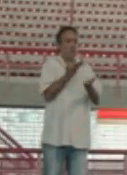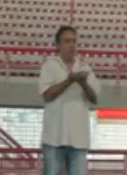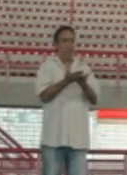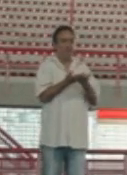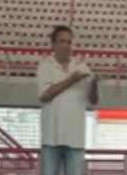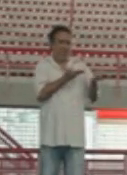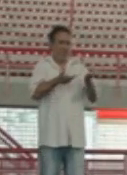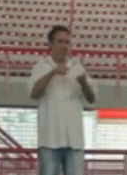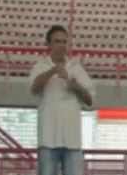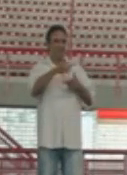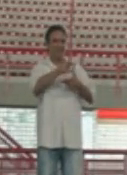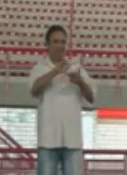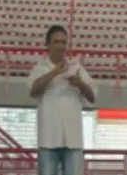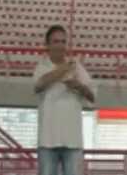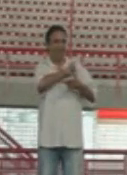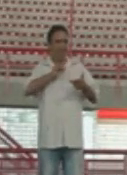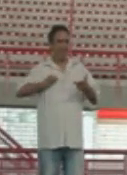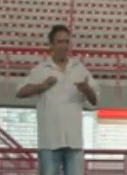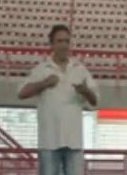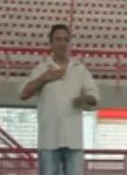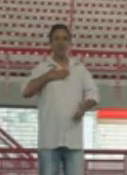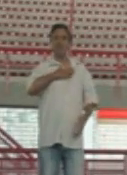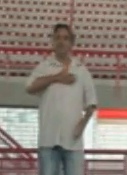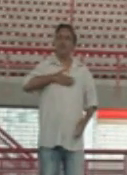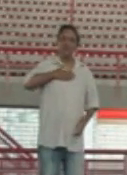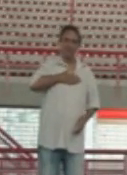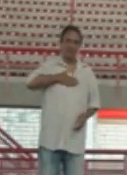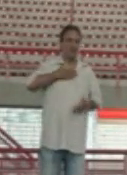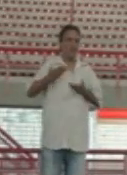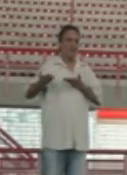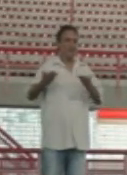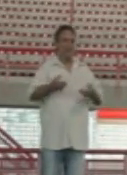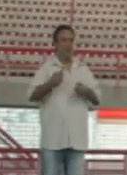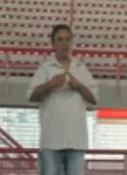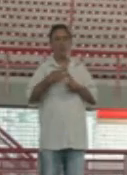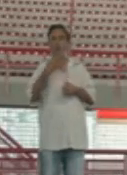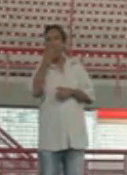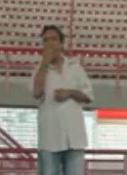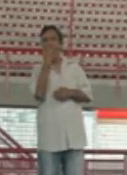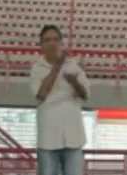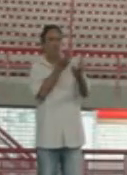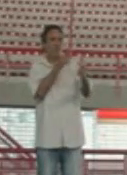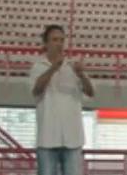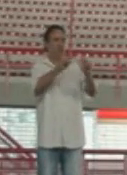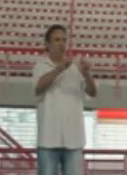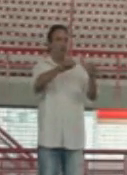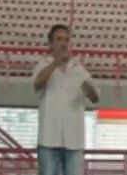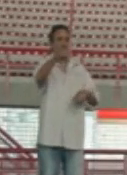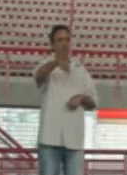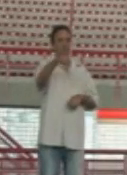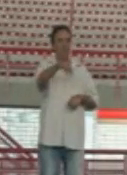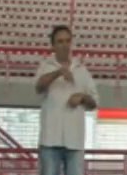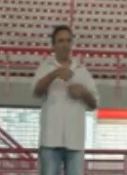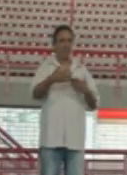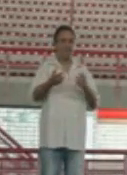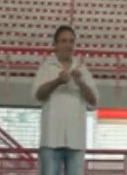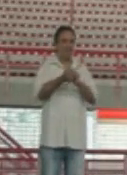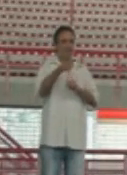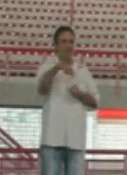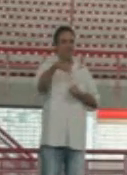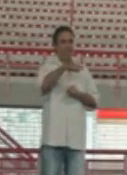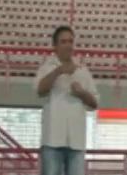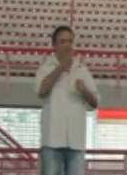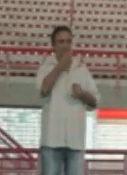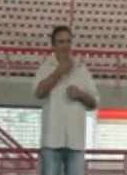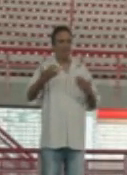convidado aqui para dar aula na Academia Enem, eu gostei muito, porque eu admiro muito esse trabalho que é feito aqui com vocês. Bom,